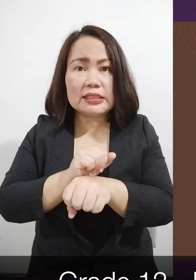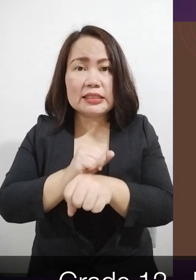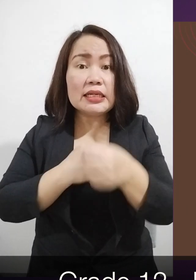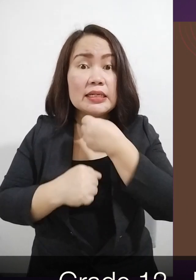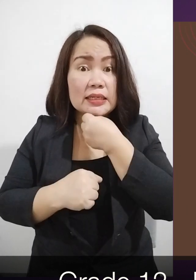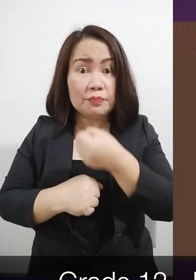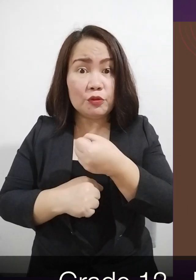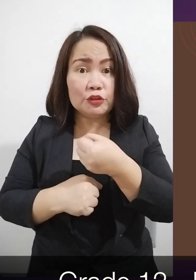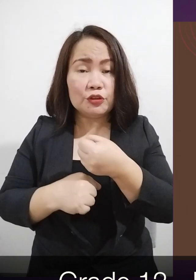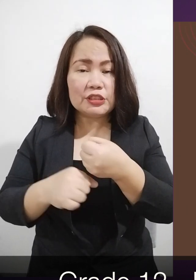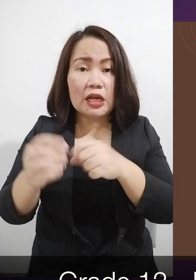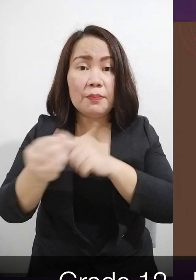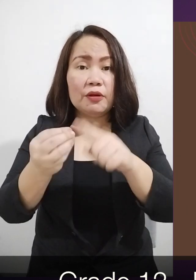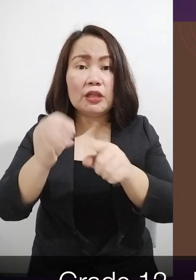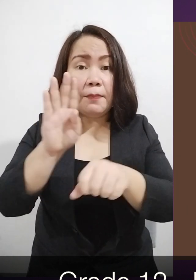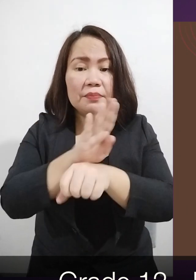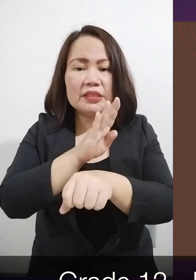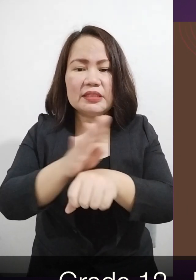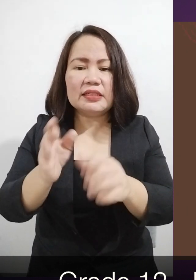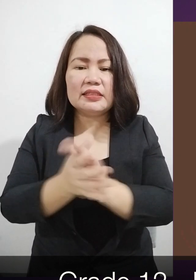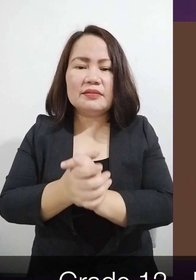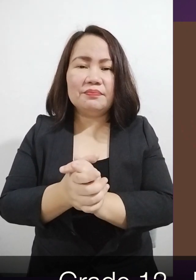bilang isang reporter sa pagnenegosyo.